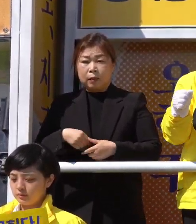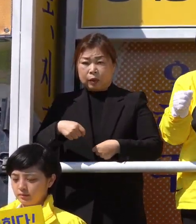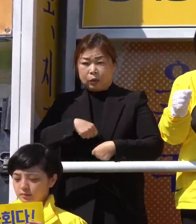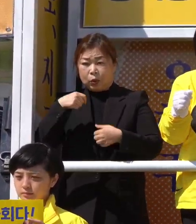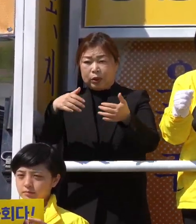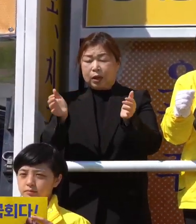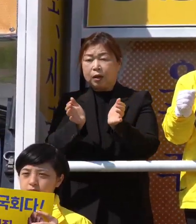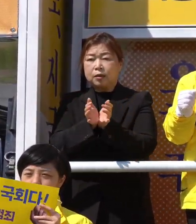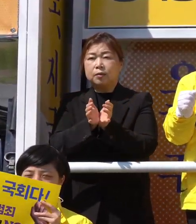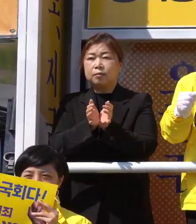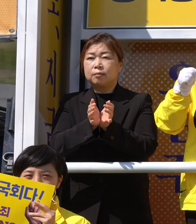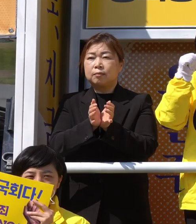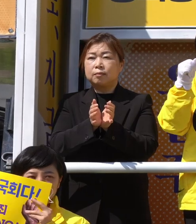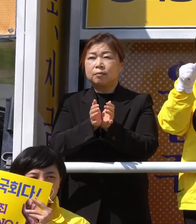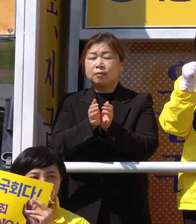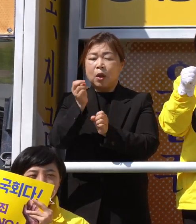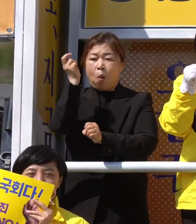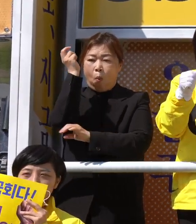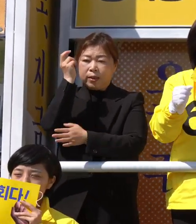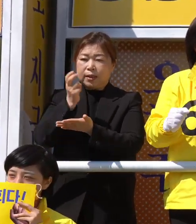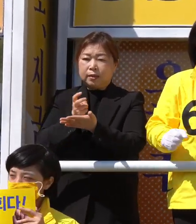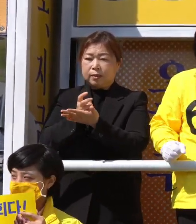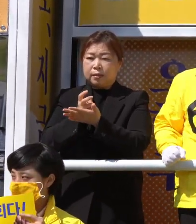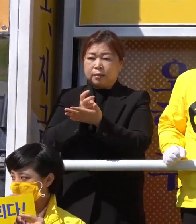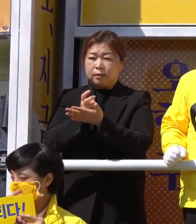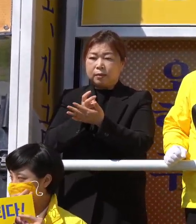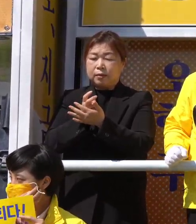정의당이 원칙을 지켜야